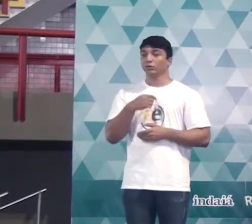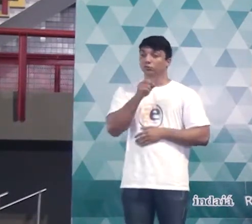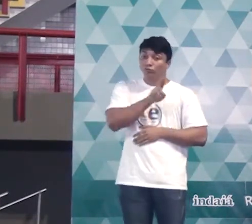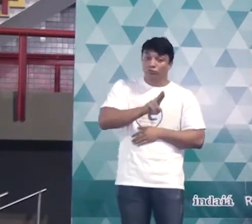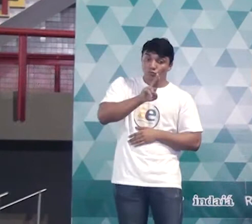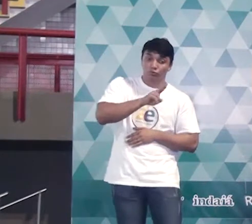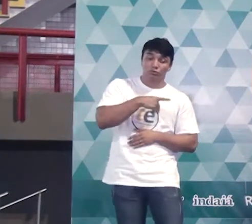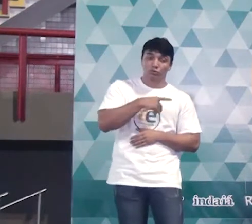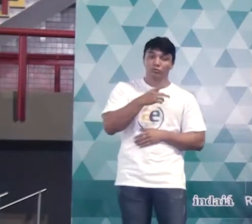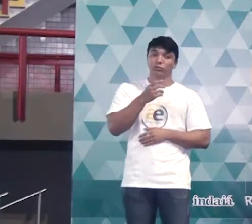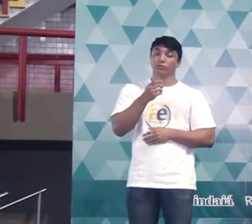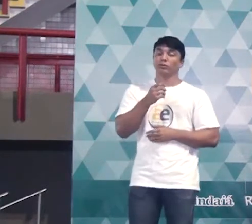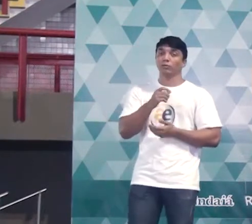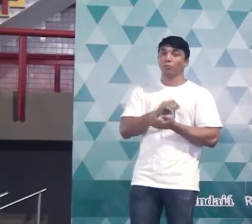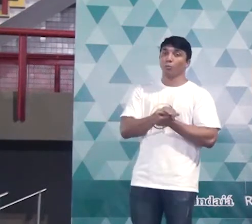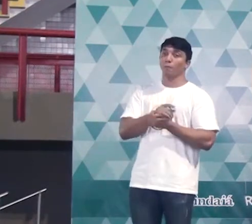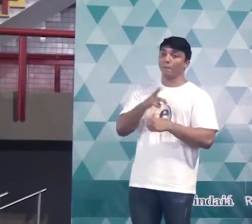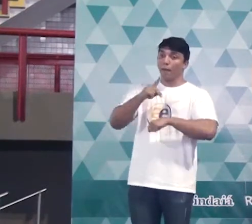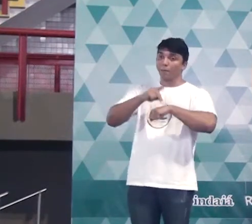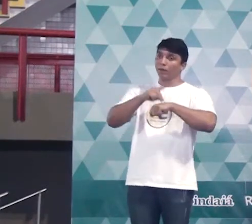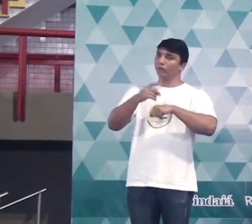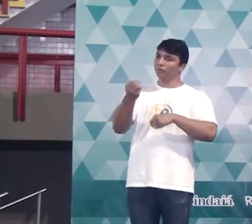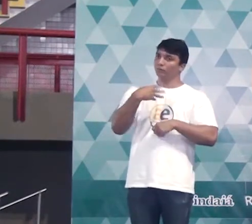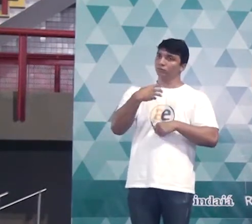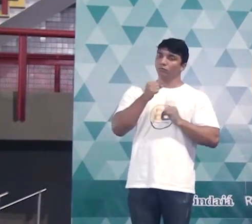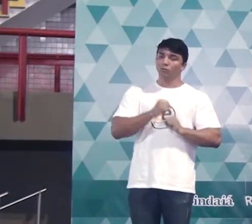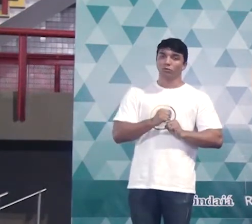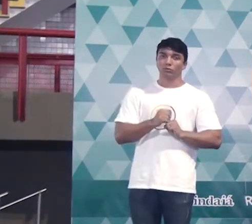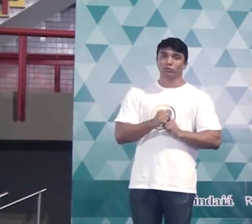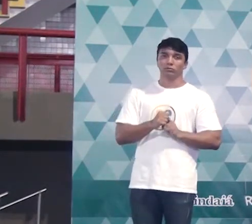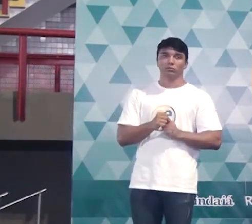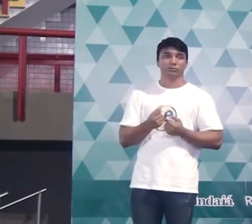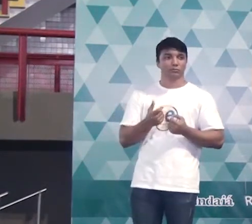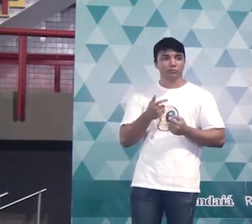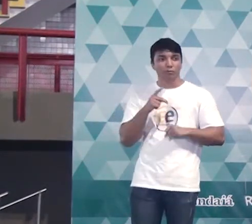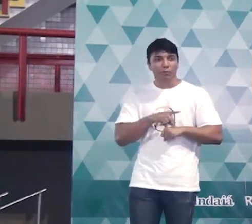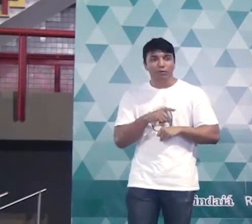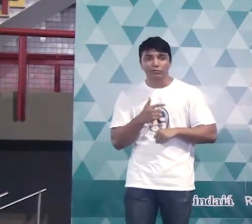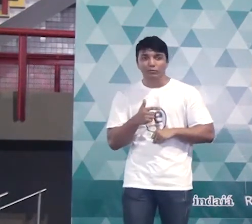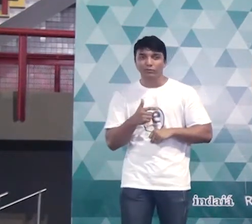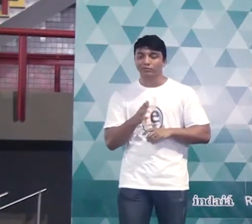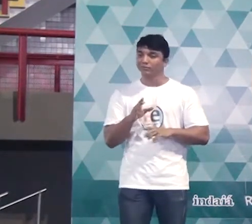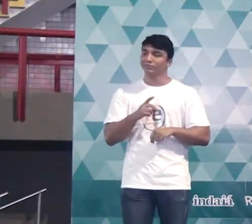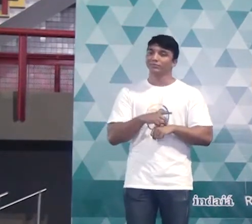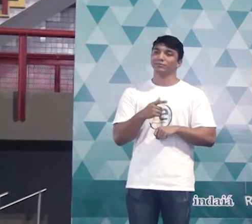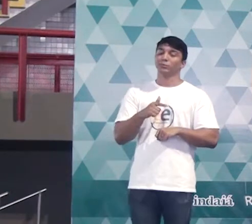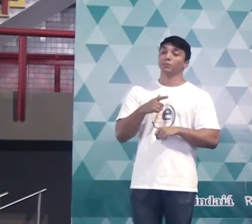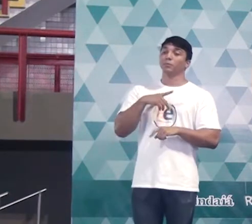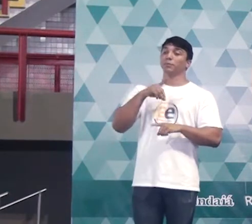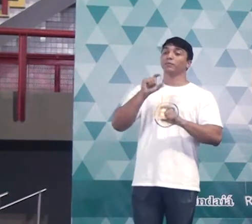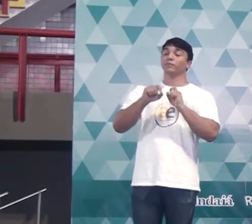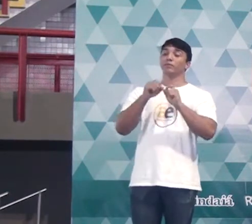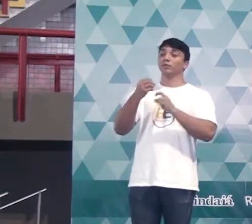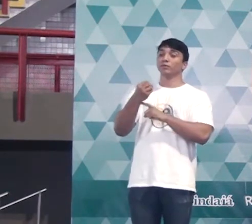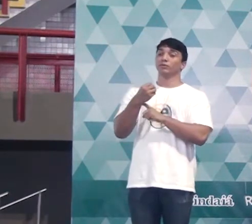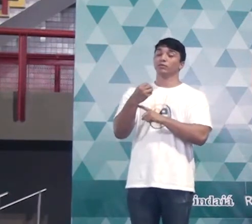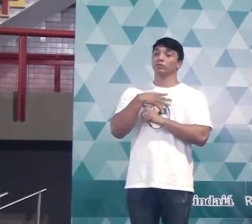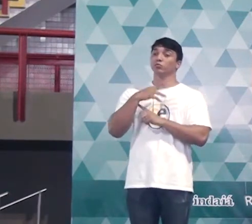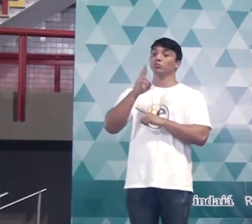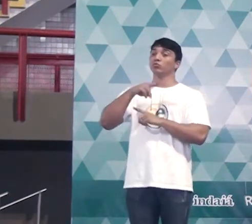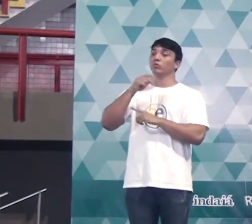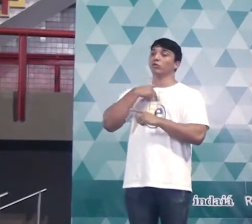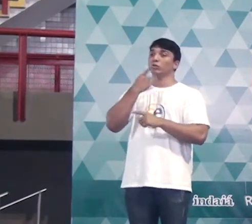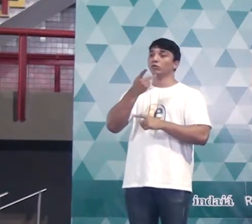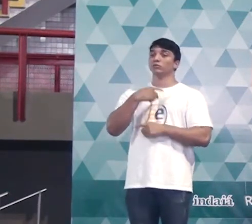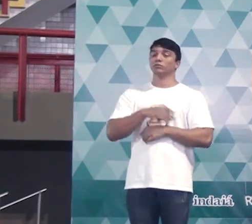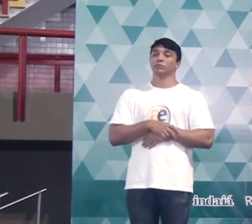não atire a primeira pedra. E aí não tem pedra aí, né? Atire a primeira pedra. Quem